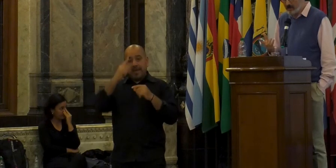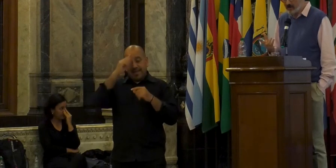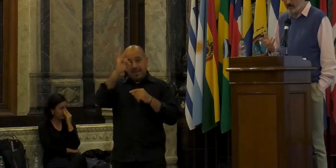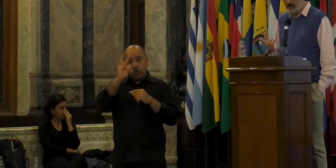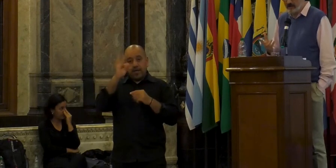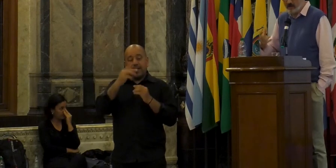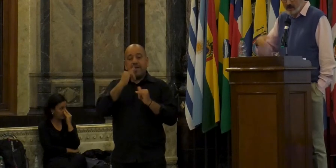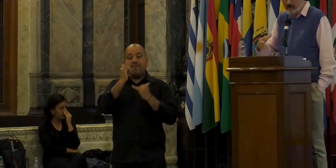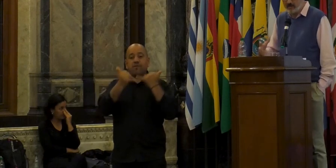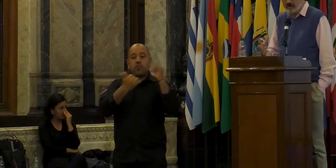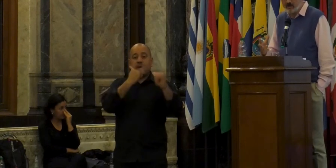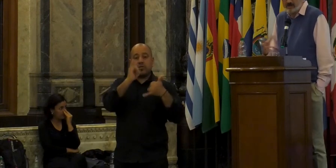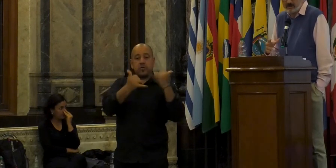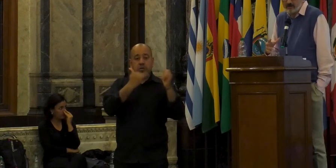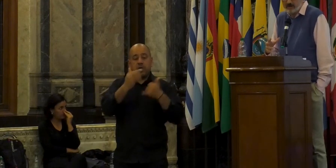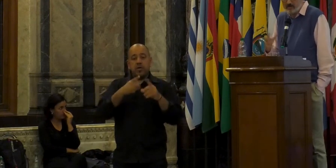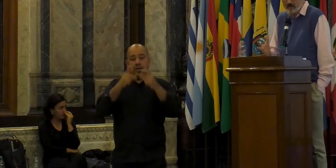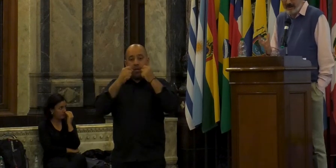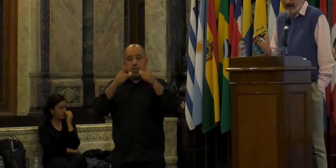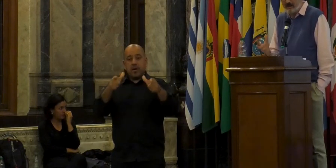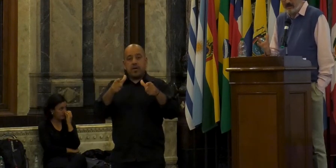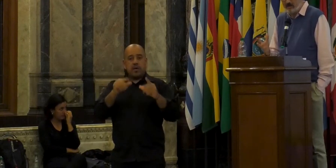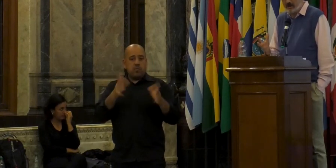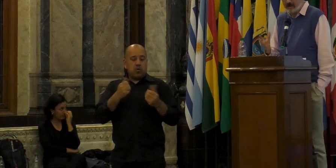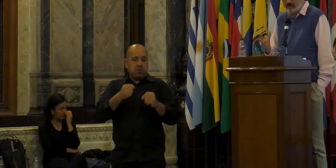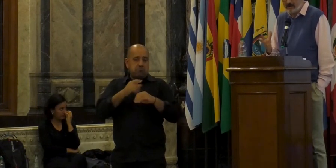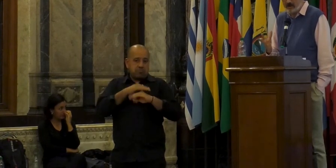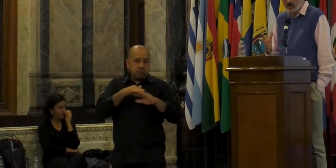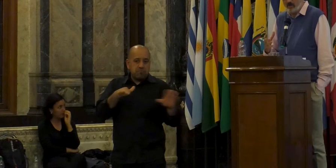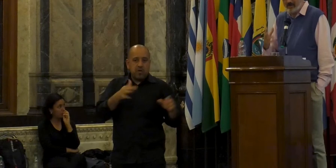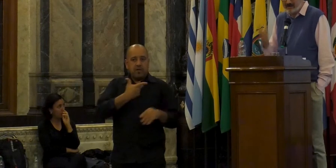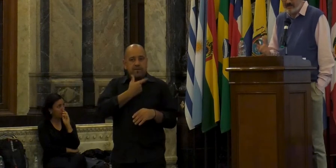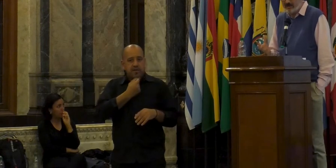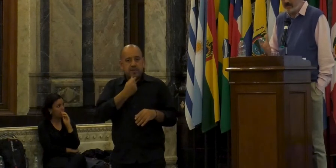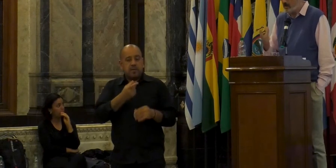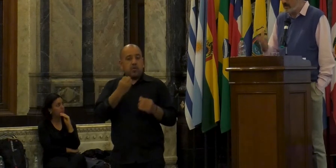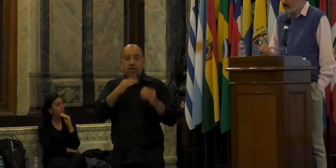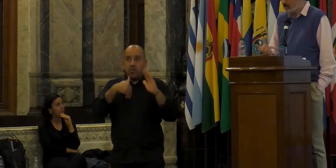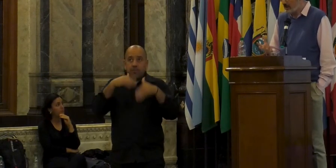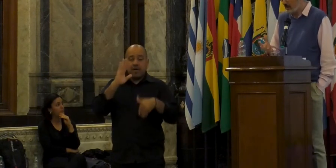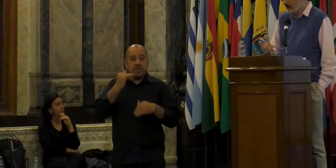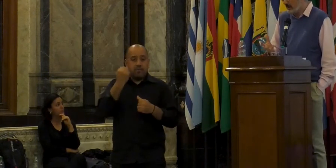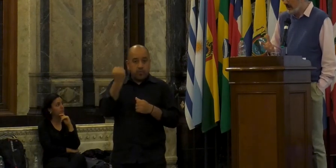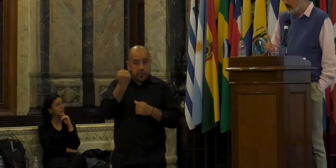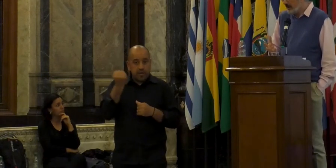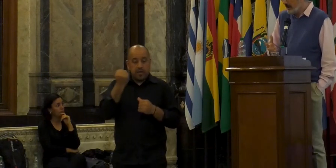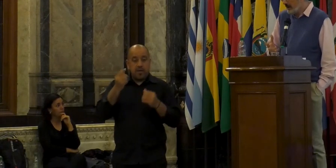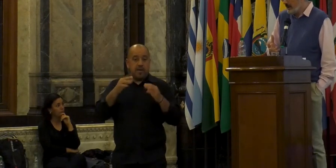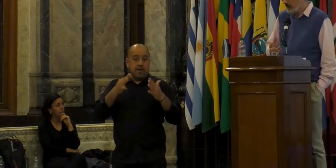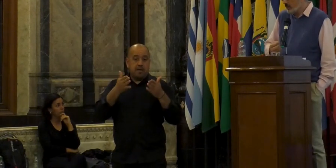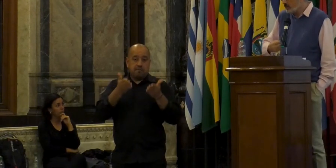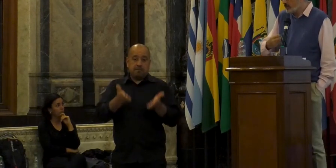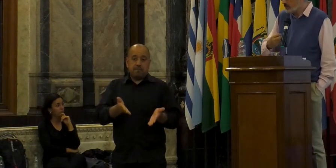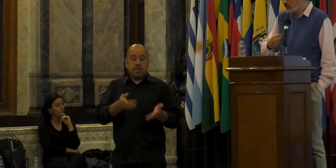la información, del lenguaje de información, pues es muy banal, porque realmente lo más informativo, lo más importante